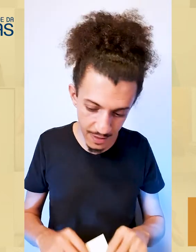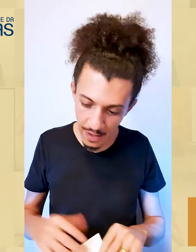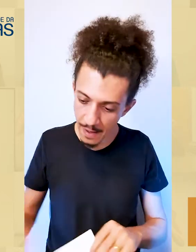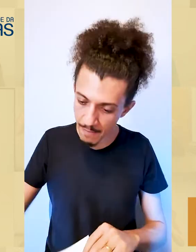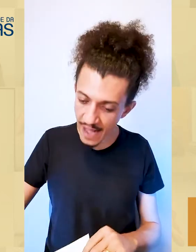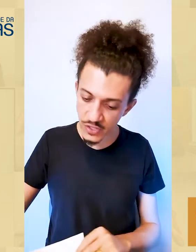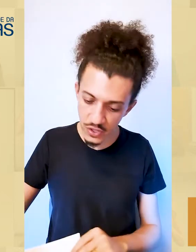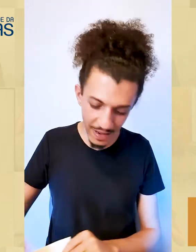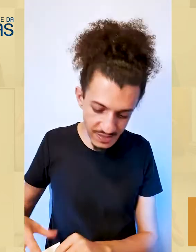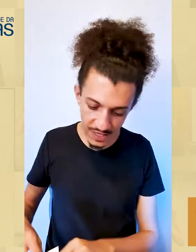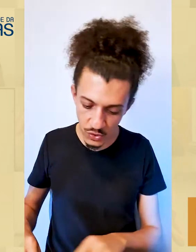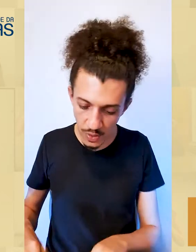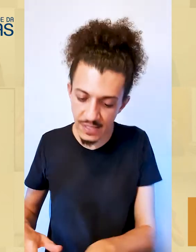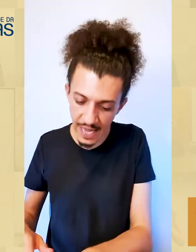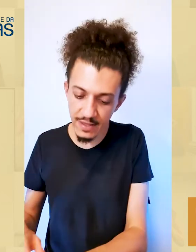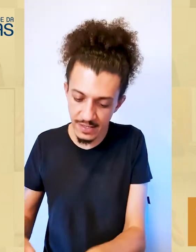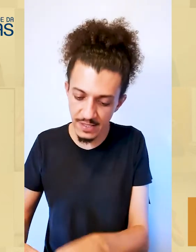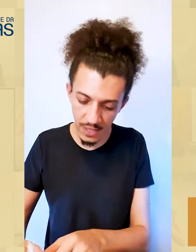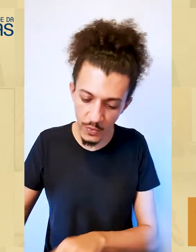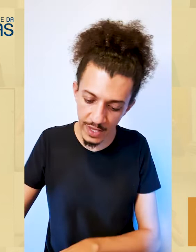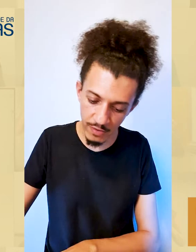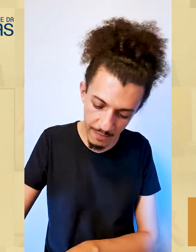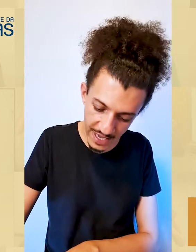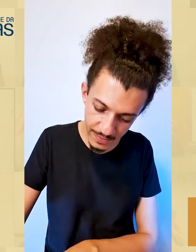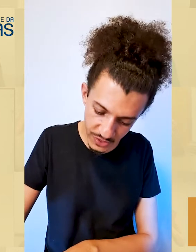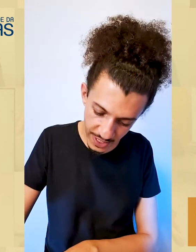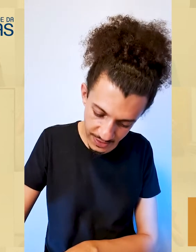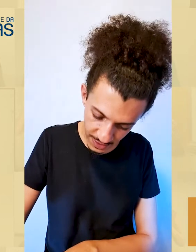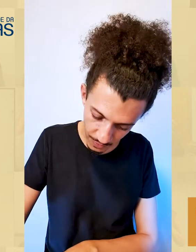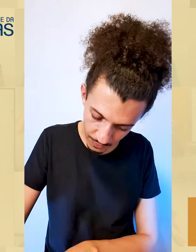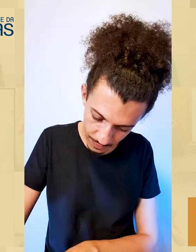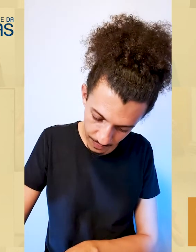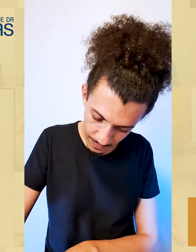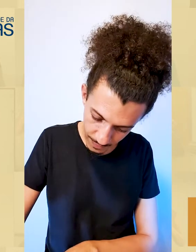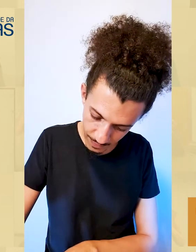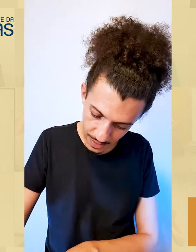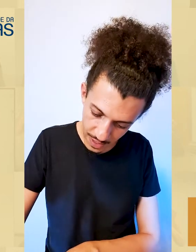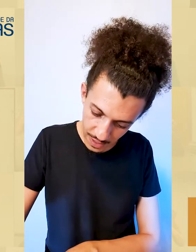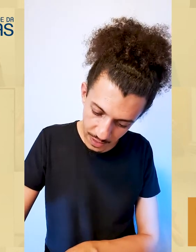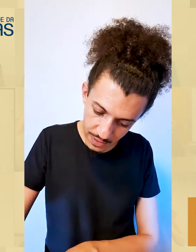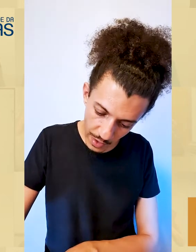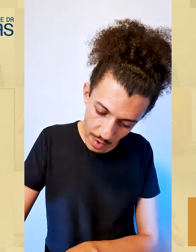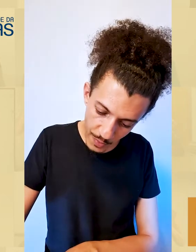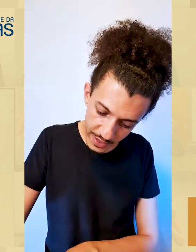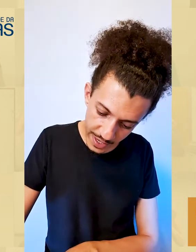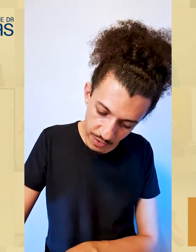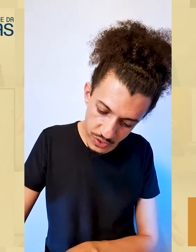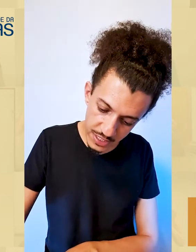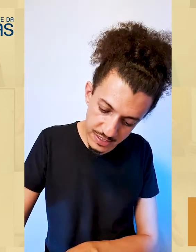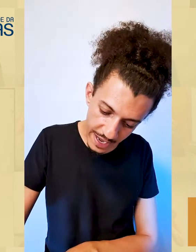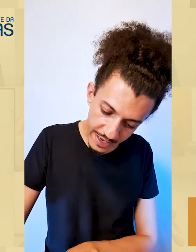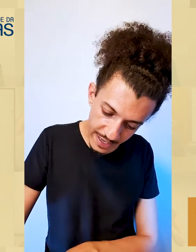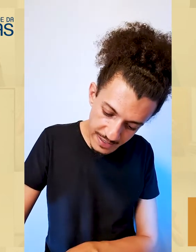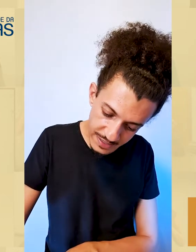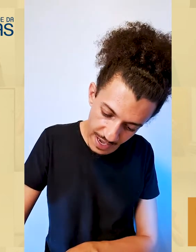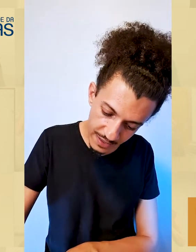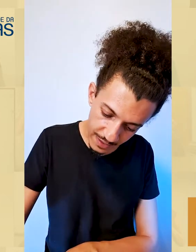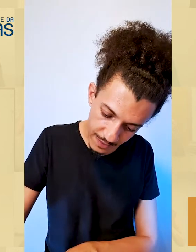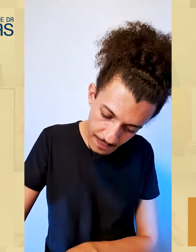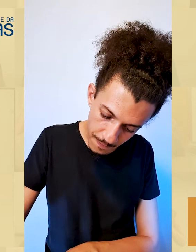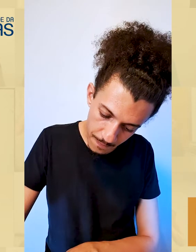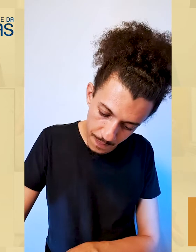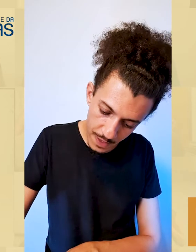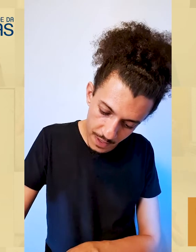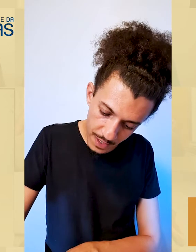esquerda. Madison, mas se as duas setas estão indo na mesma direção, então eu poderia utilizar aquela